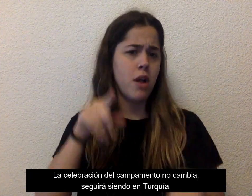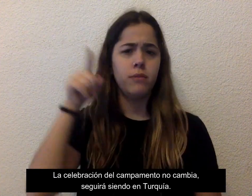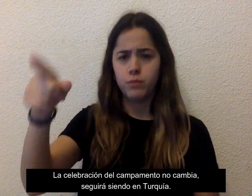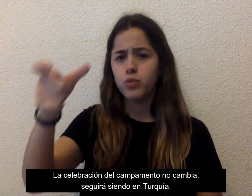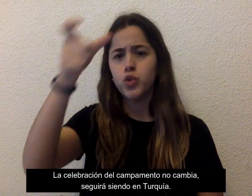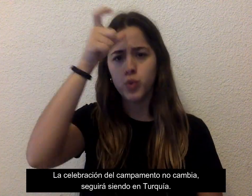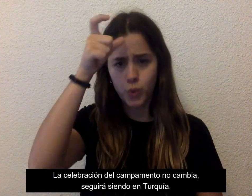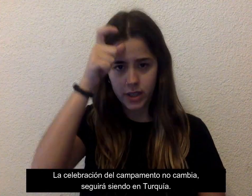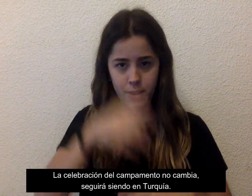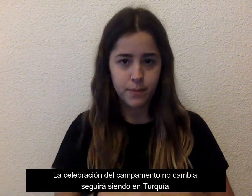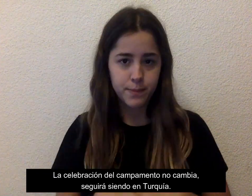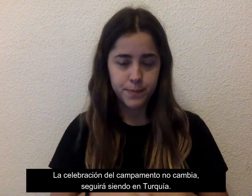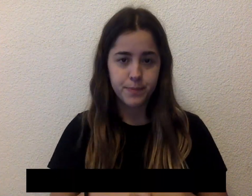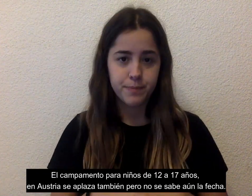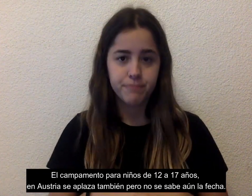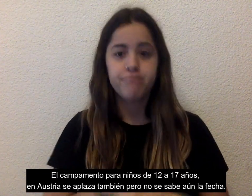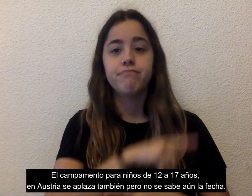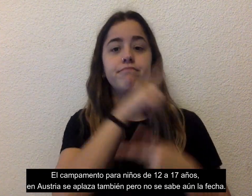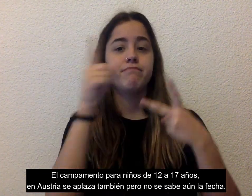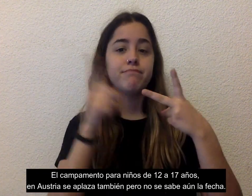Sí. Ya cuesta menos.